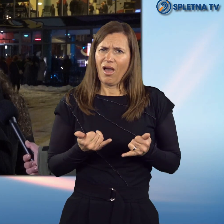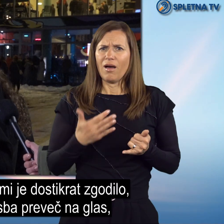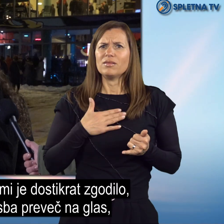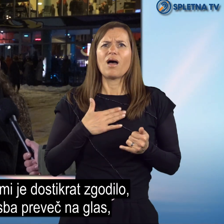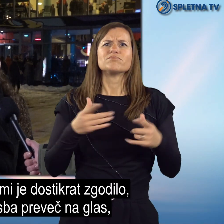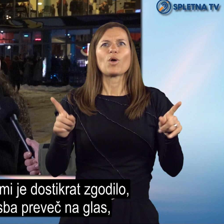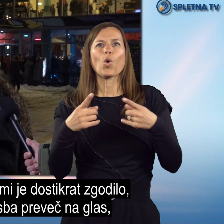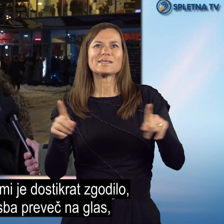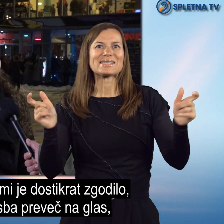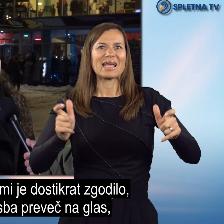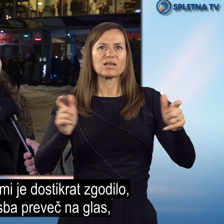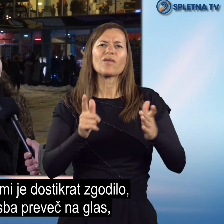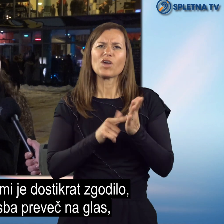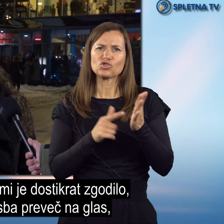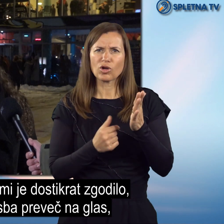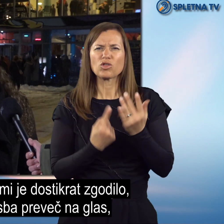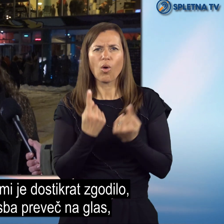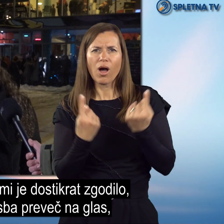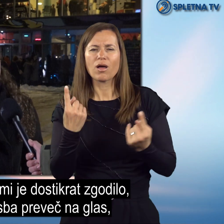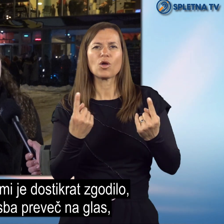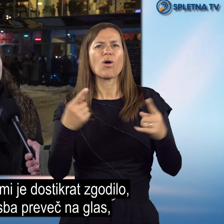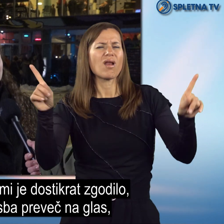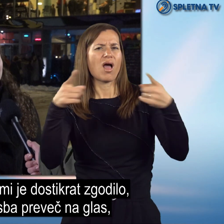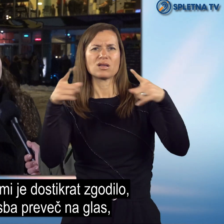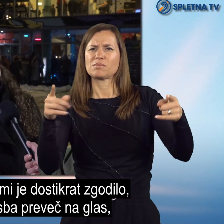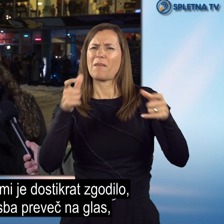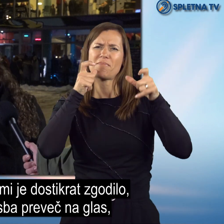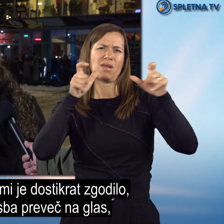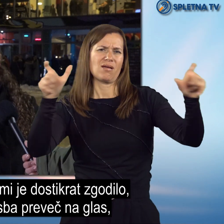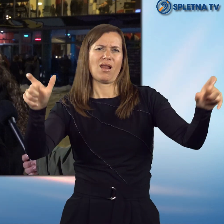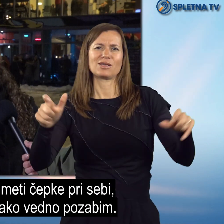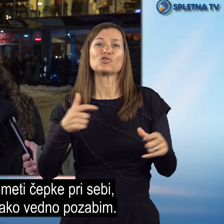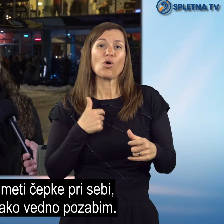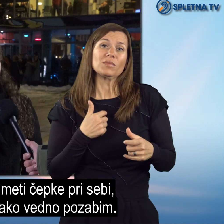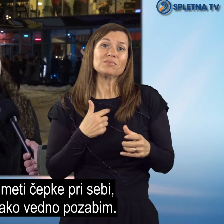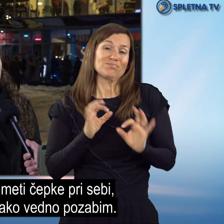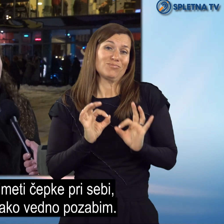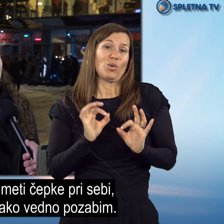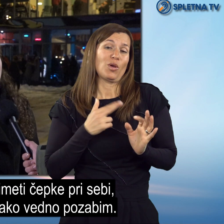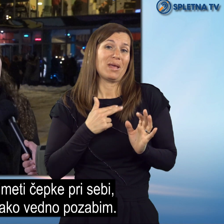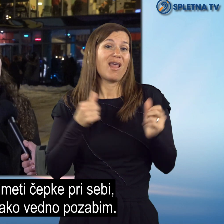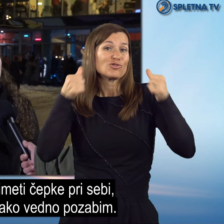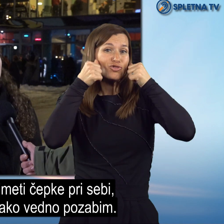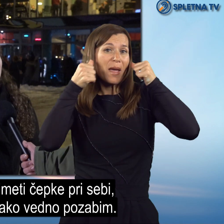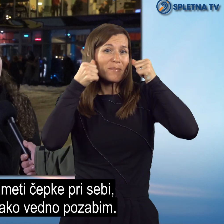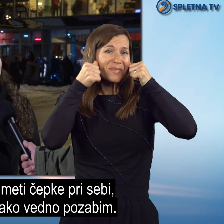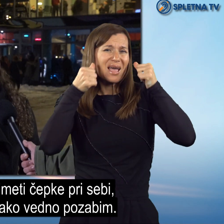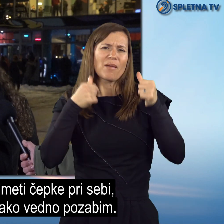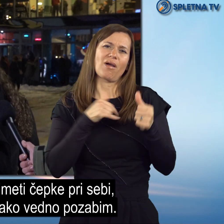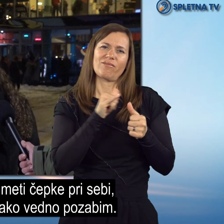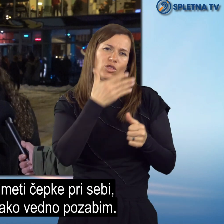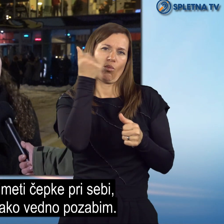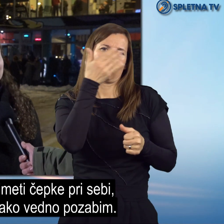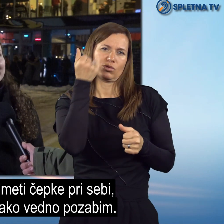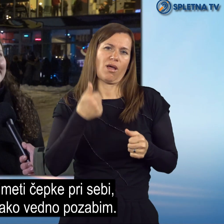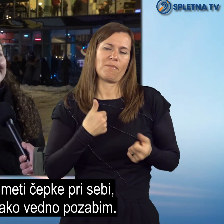Pa na koncertih se mi je dostikrat zgodilo, da mi je bila glasba preveč na glas in bi si želela imeti čepke s sabo, pa jih nekako